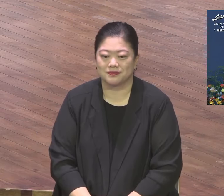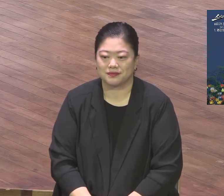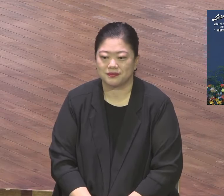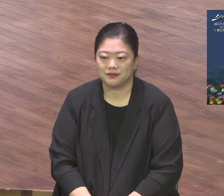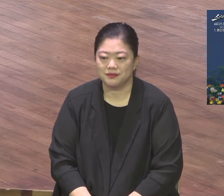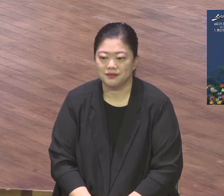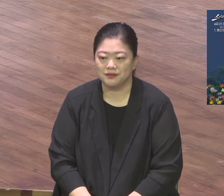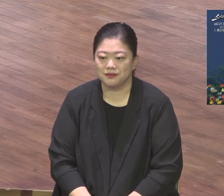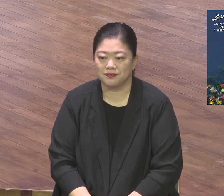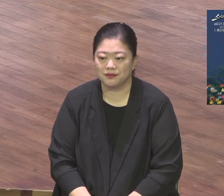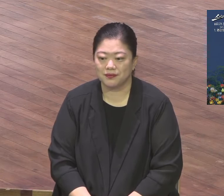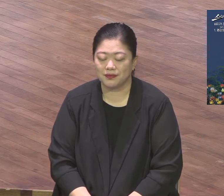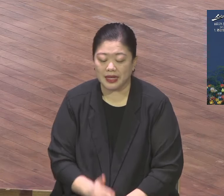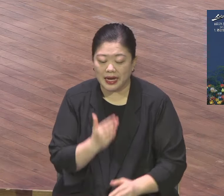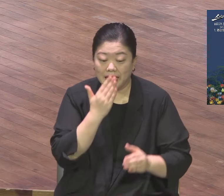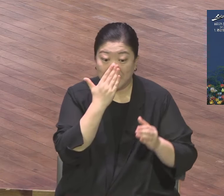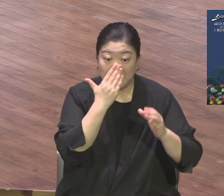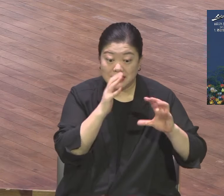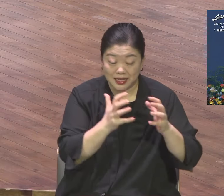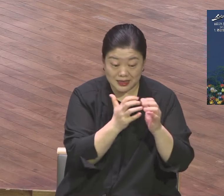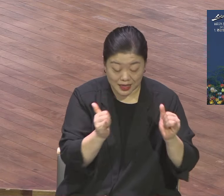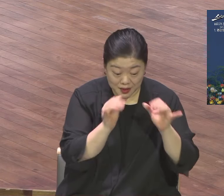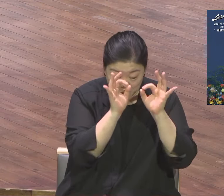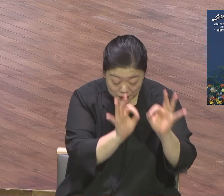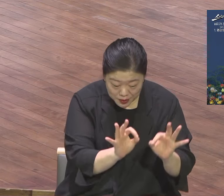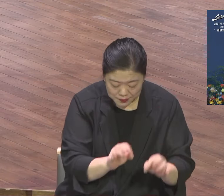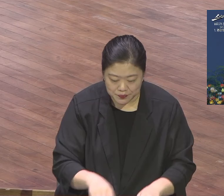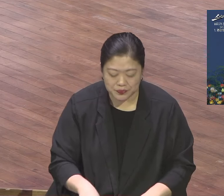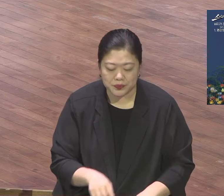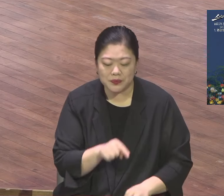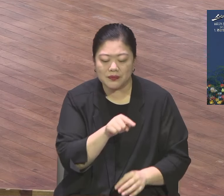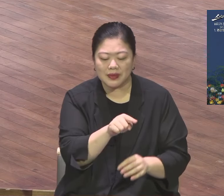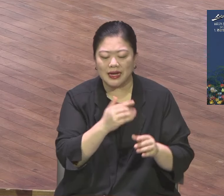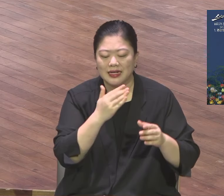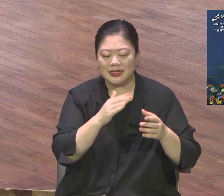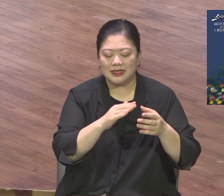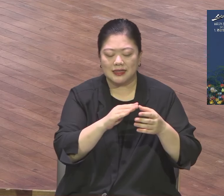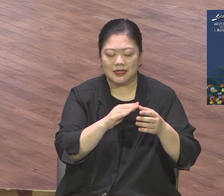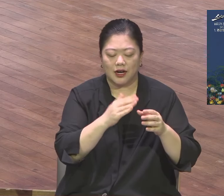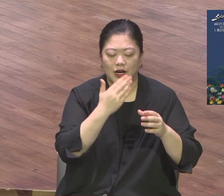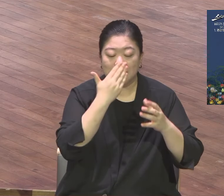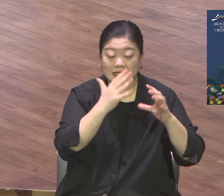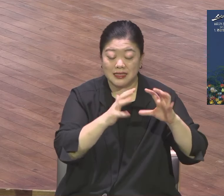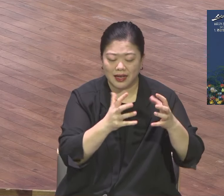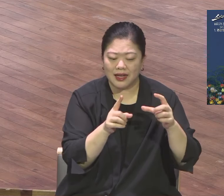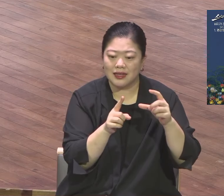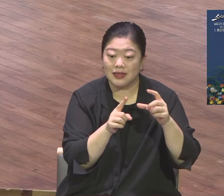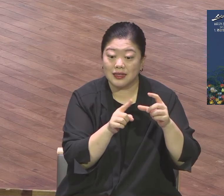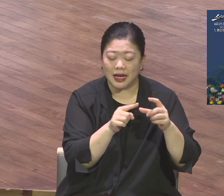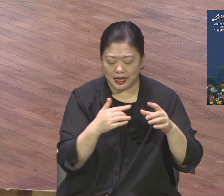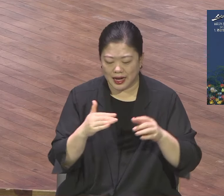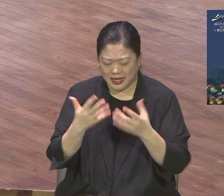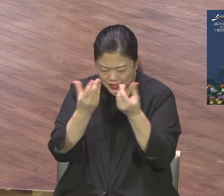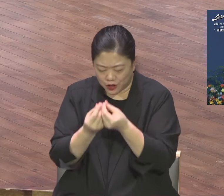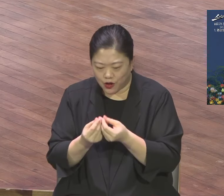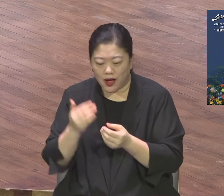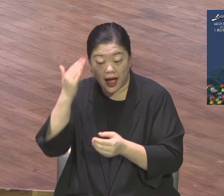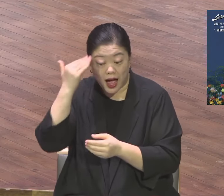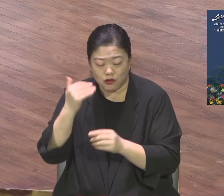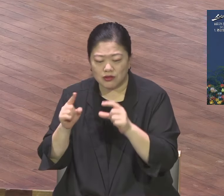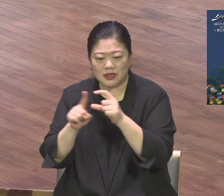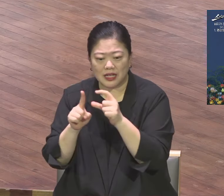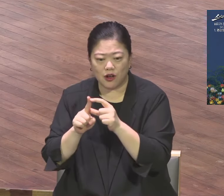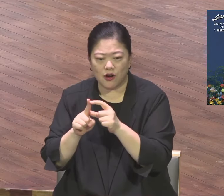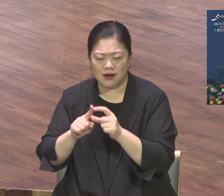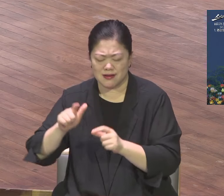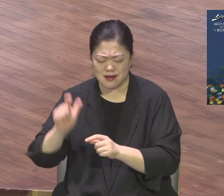히브리 사람들은요, 강한 표현을 할 때 쓰는 표현이 똑같은 단어 두 번 반복하는 것입니다.